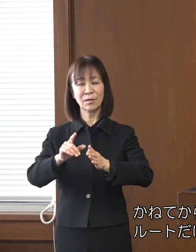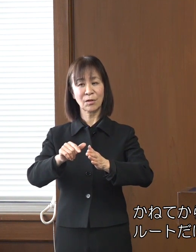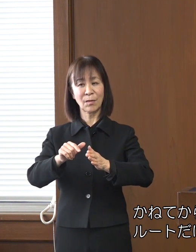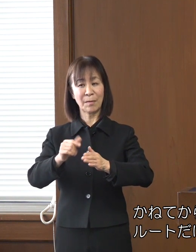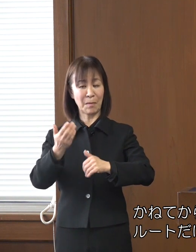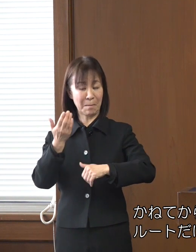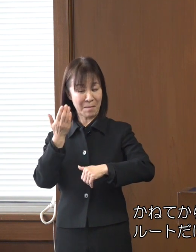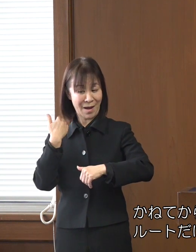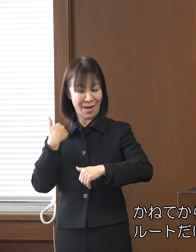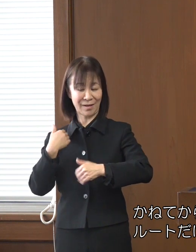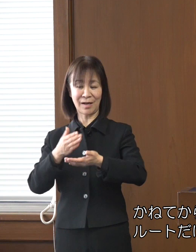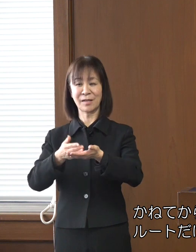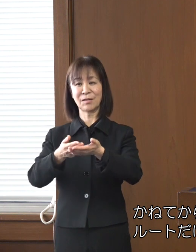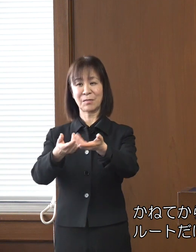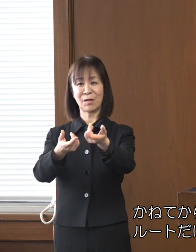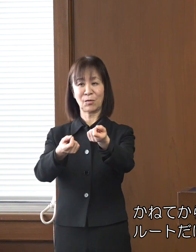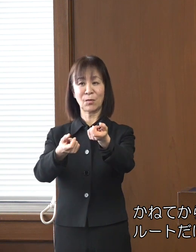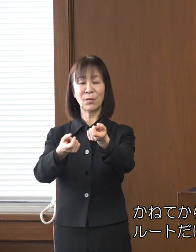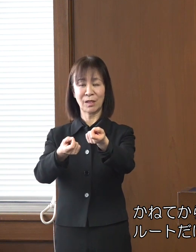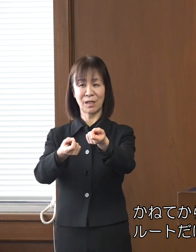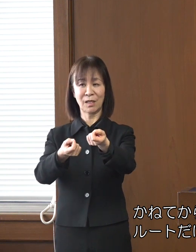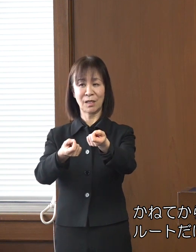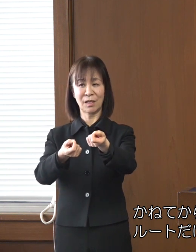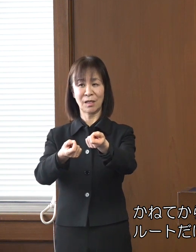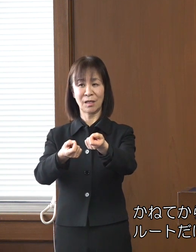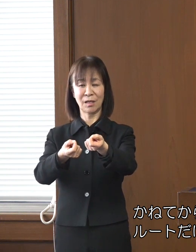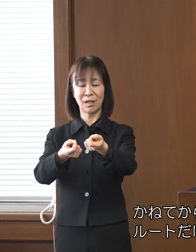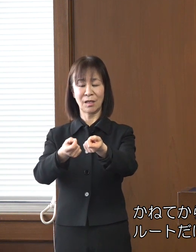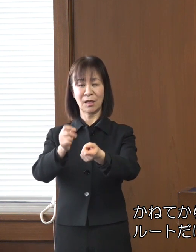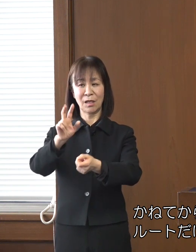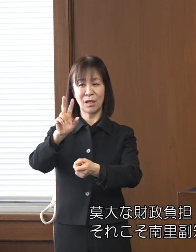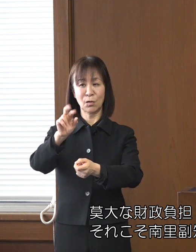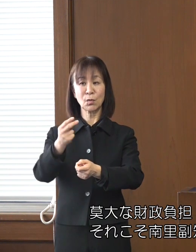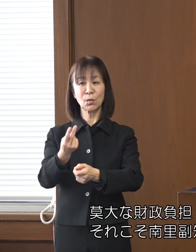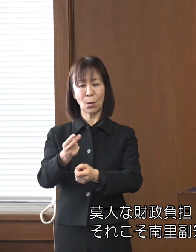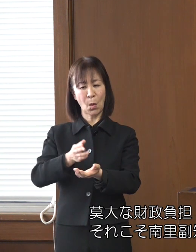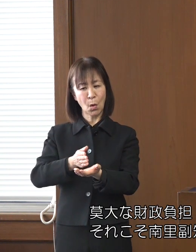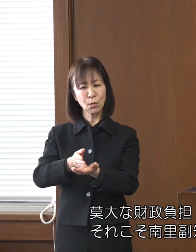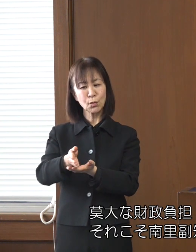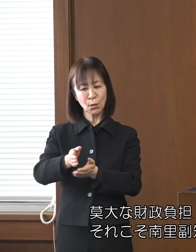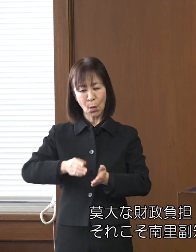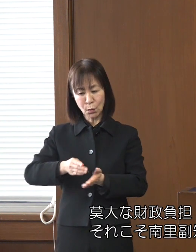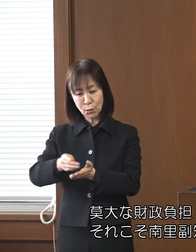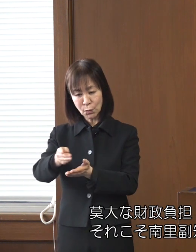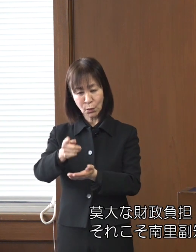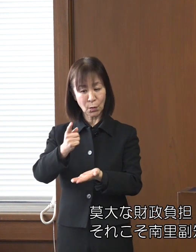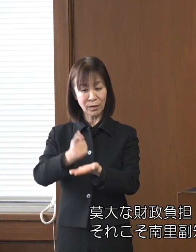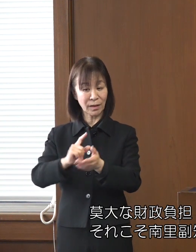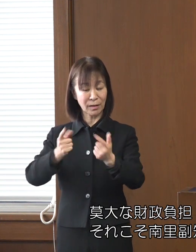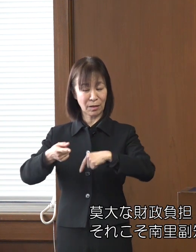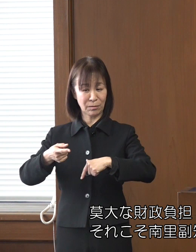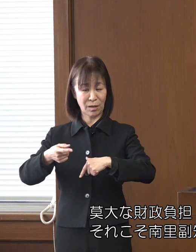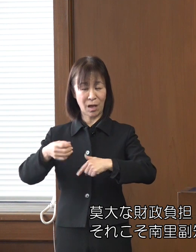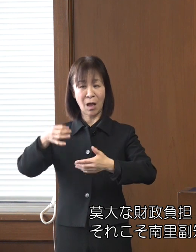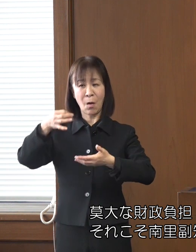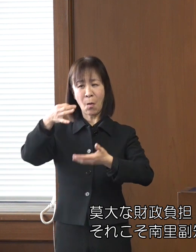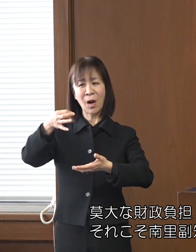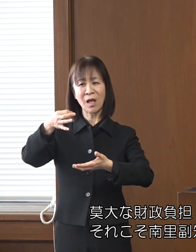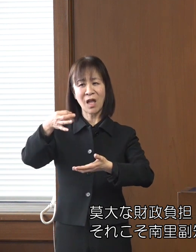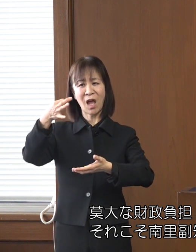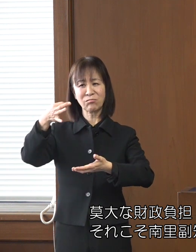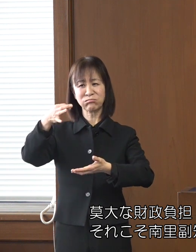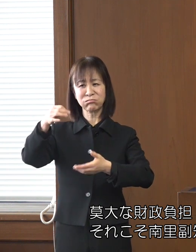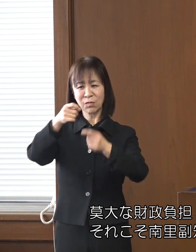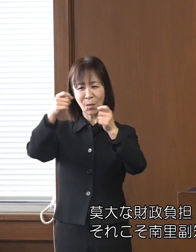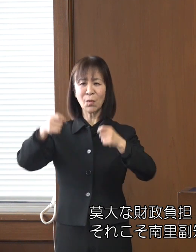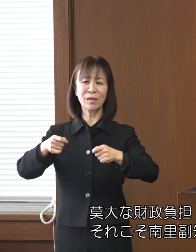かねてから申し上げているようにこの、まあ、ルートだけでなくて莫大な財政負担、やっぱりこれそれこそ南